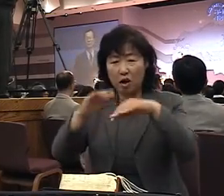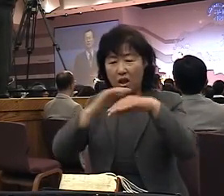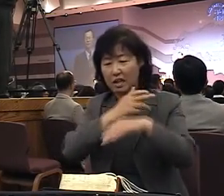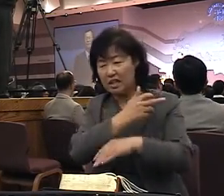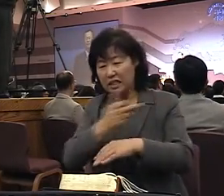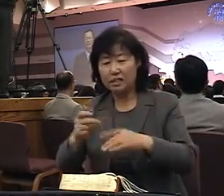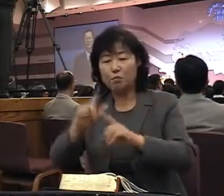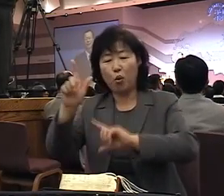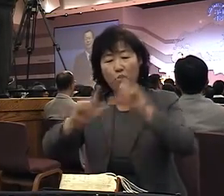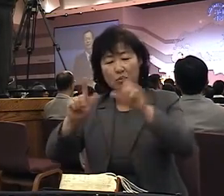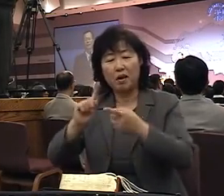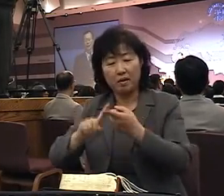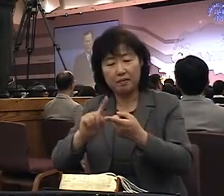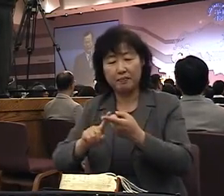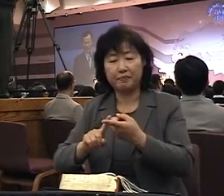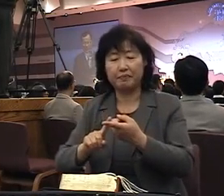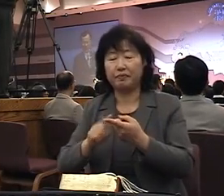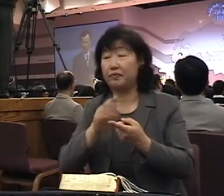모습,